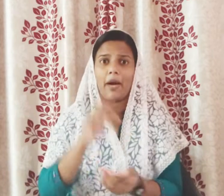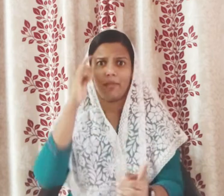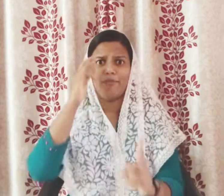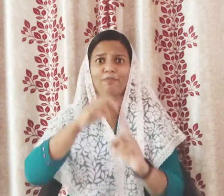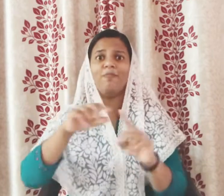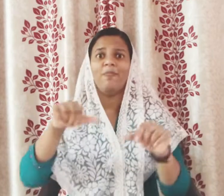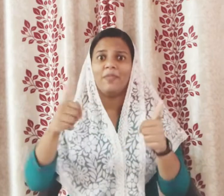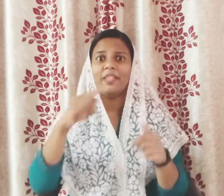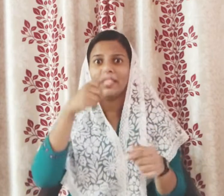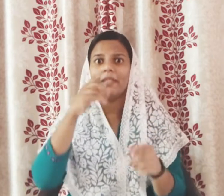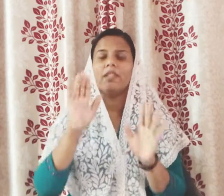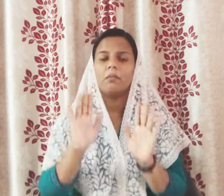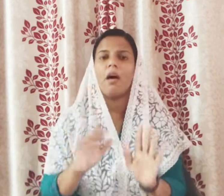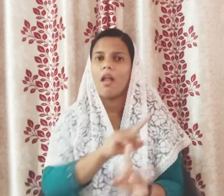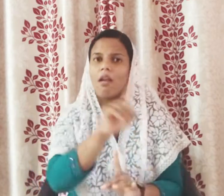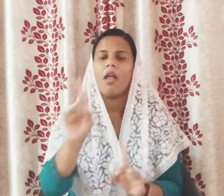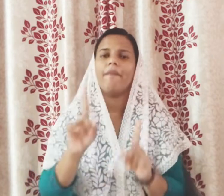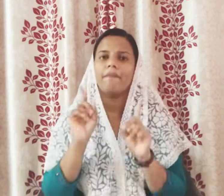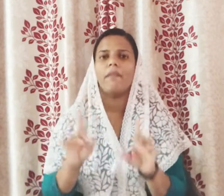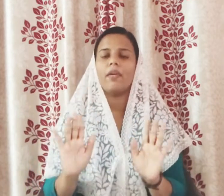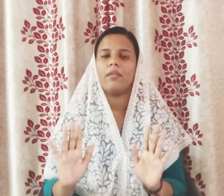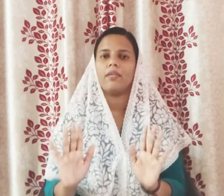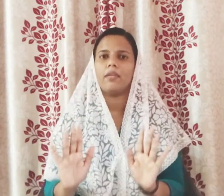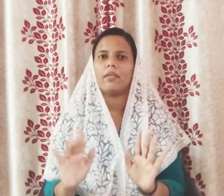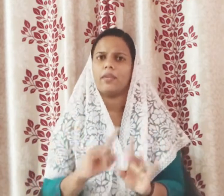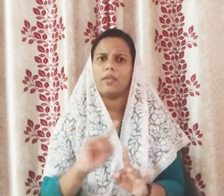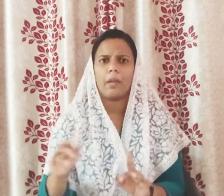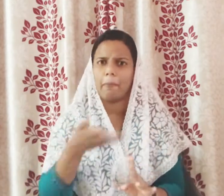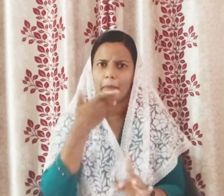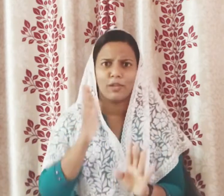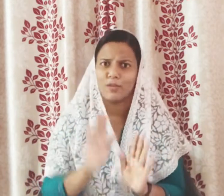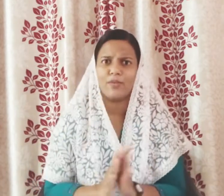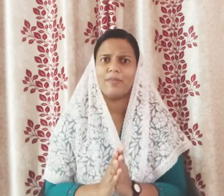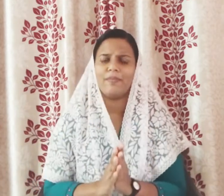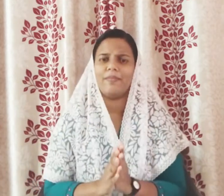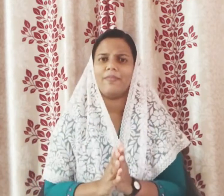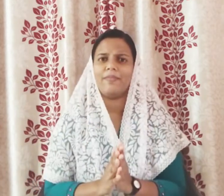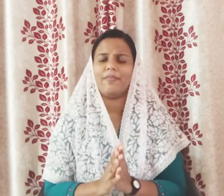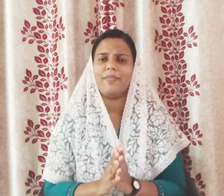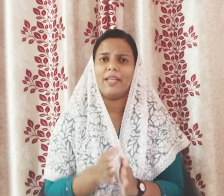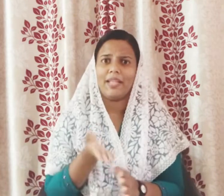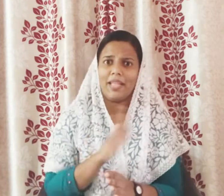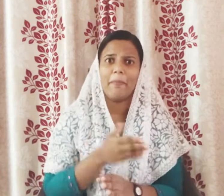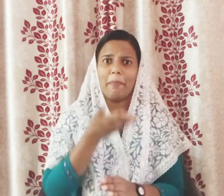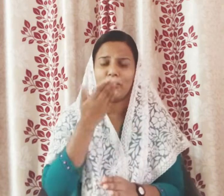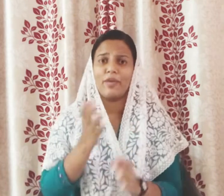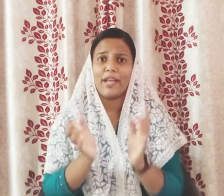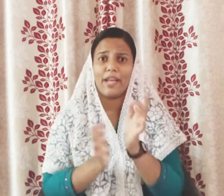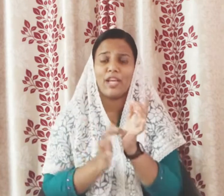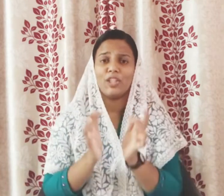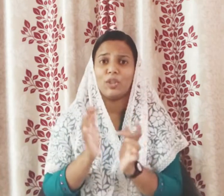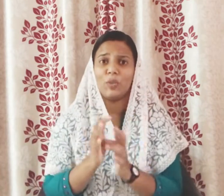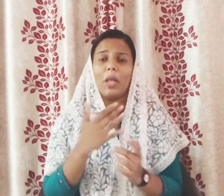ജീവിതം ജയത്തിൻ്റെ ജീവിതമാണ്. അതാണ് നമ്മൾ ഈ ദിവസങ്ങളിൽ പഠിച്ച കോരിന്ത്യ ലേഖനത്തിൽ പറഞ്ഞ്, ആമേൻ, ക്രിസ്തുവിൽ